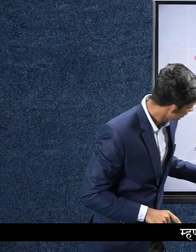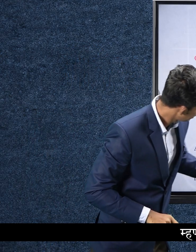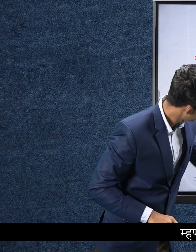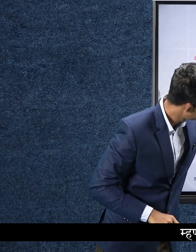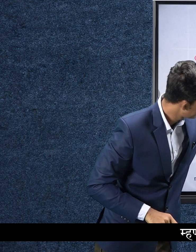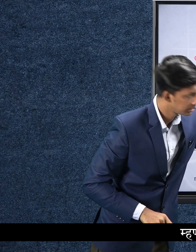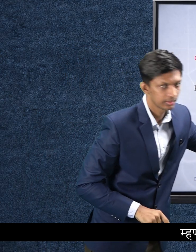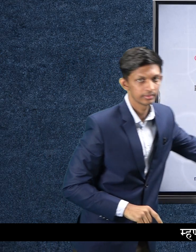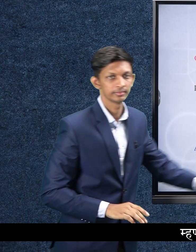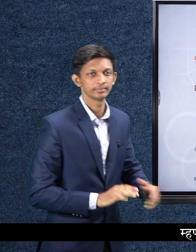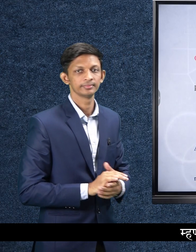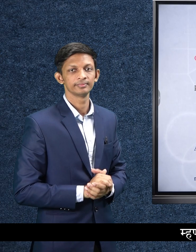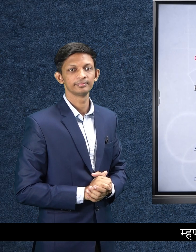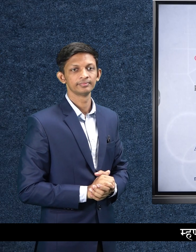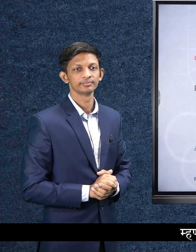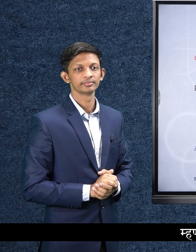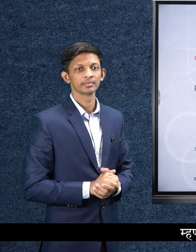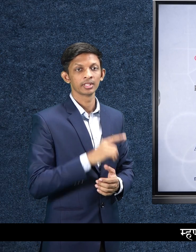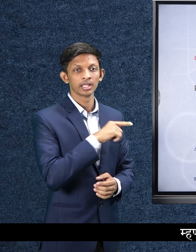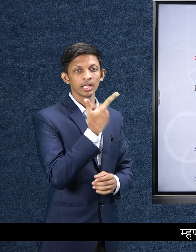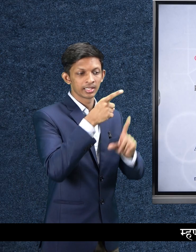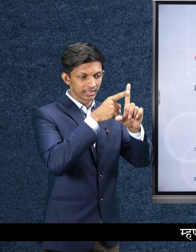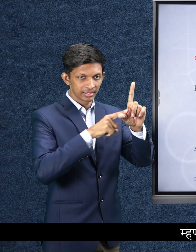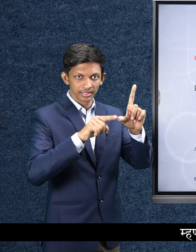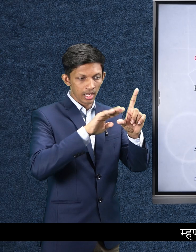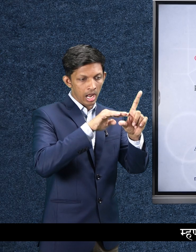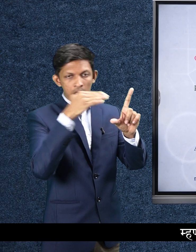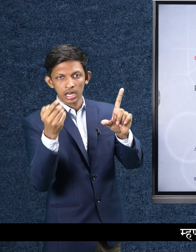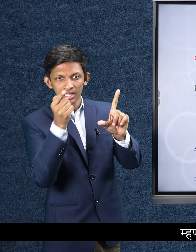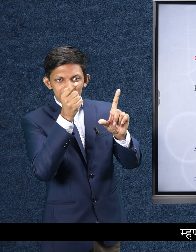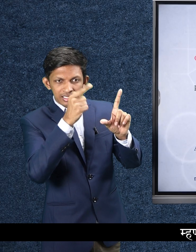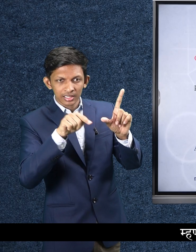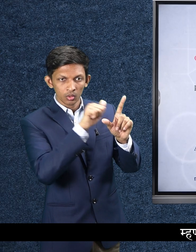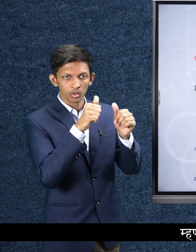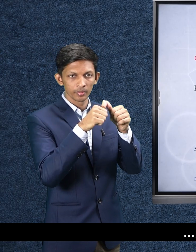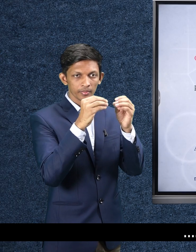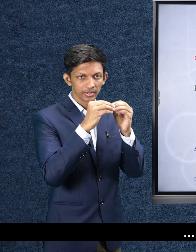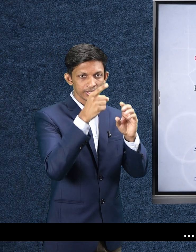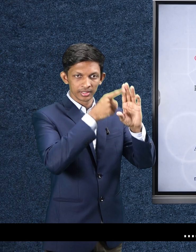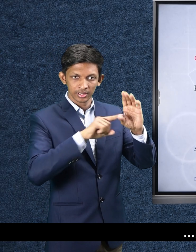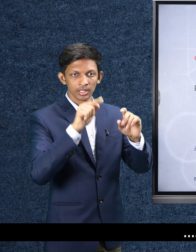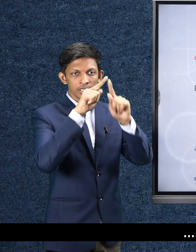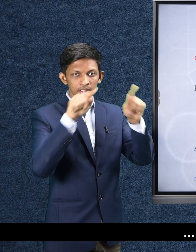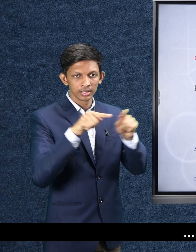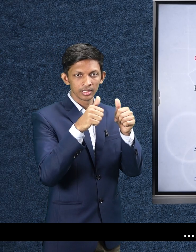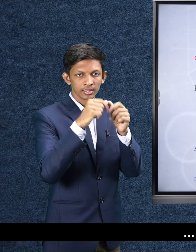परपेंडिक्युलर कॉन्ग्रुएंट ट्रायंगल ABC कॉन्ग्रुएंट ट्रायंगल BDC उजव्या कोनाचा त्रिकोण.